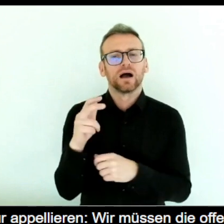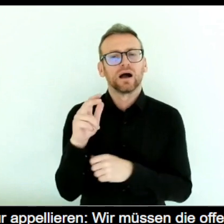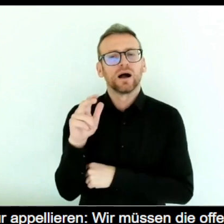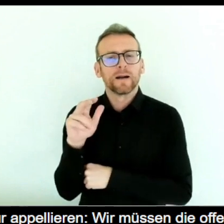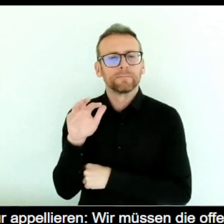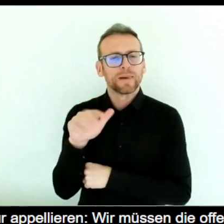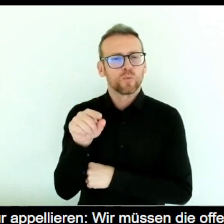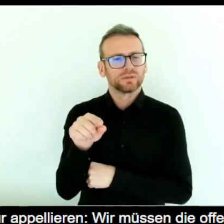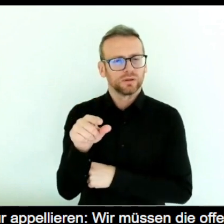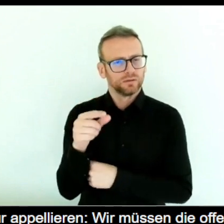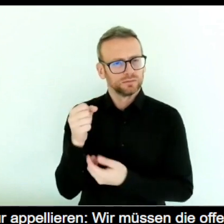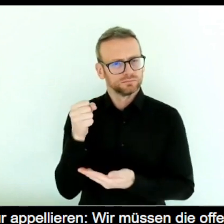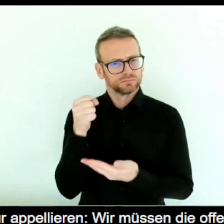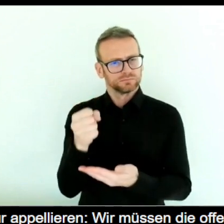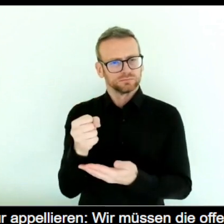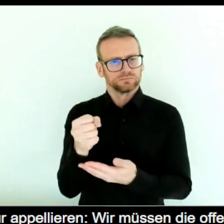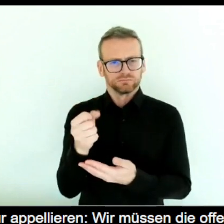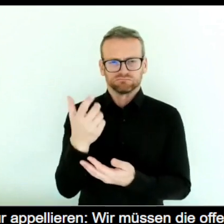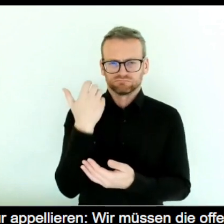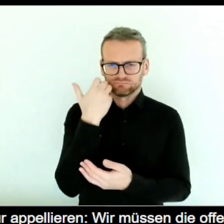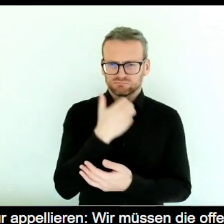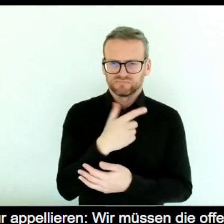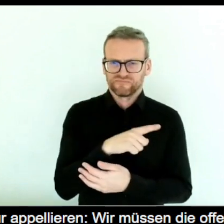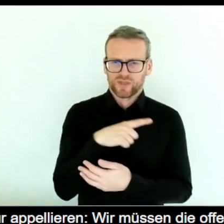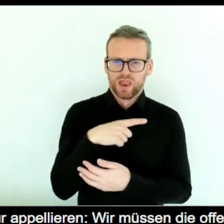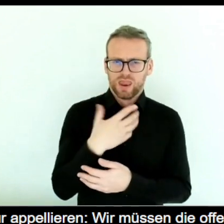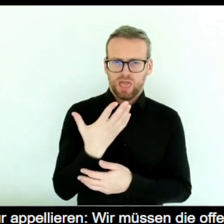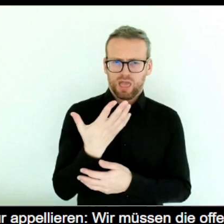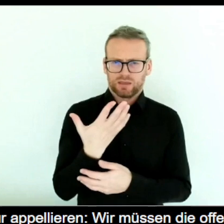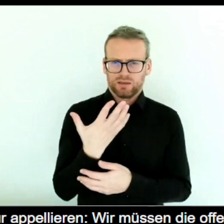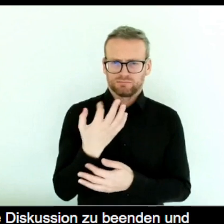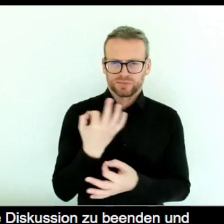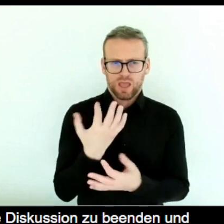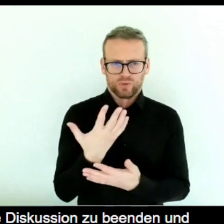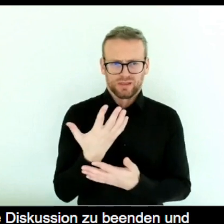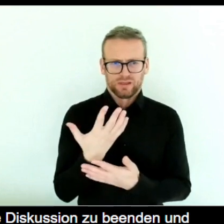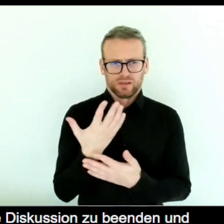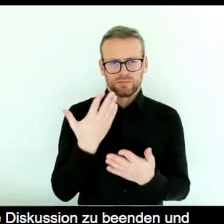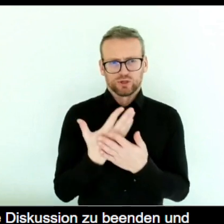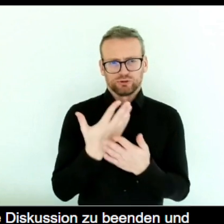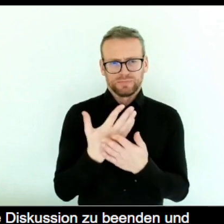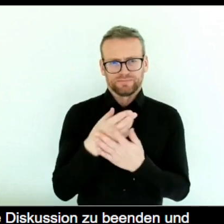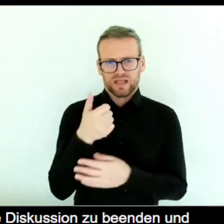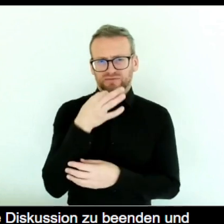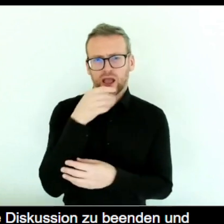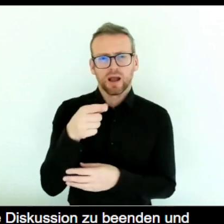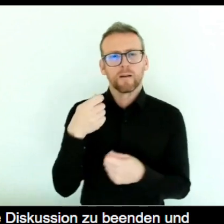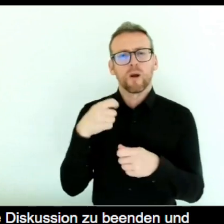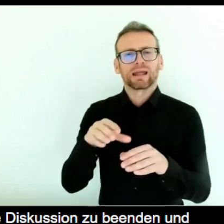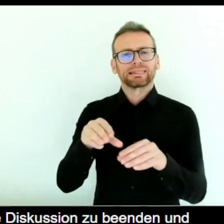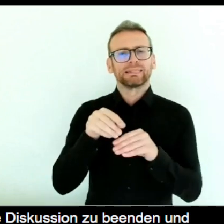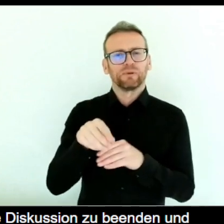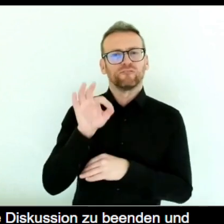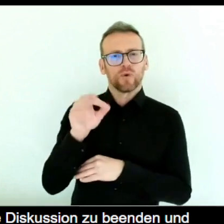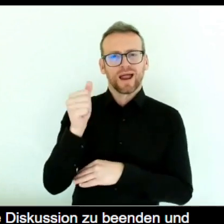nur die noch höheren Mobilfunkmasten, die Sie auch schon genannt hatten? Vielen Dank. Also es geht hier um 130 Millionen